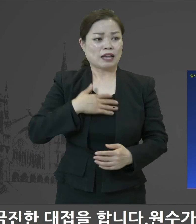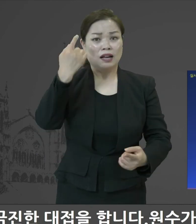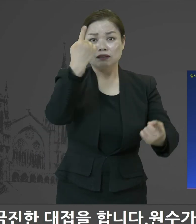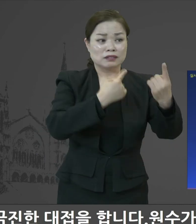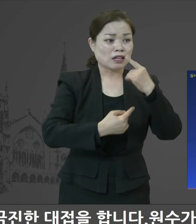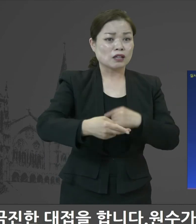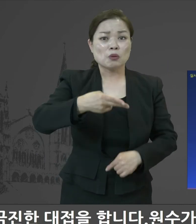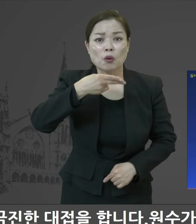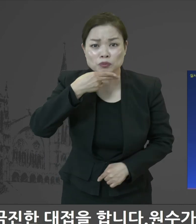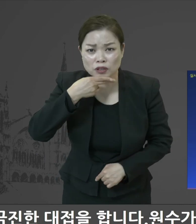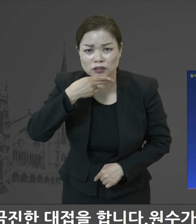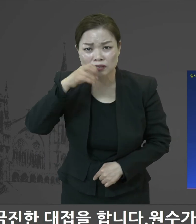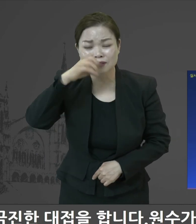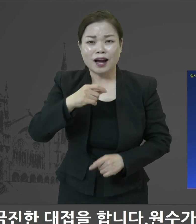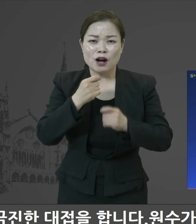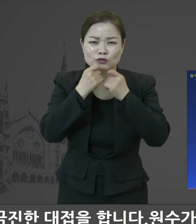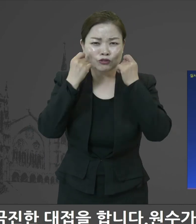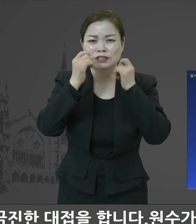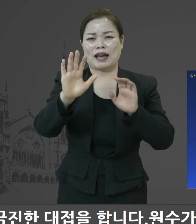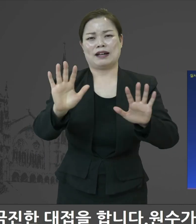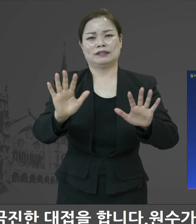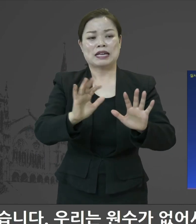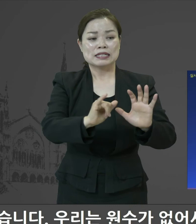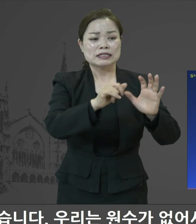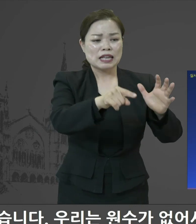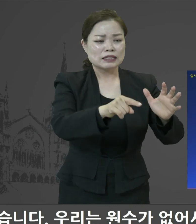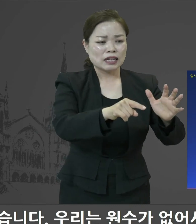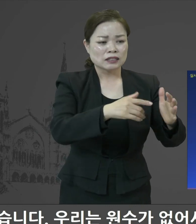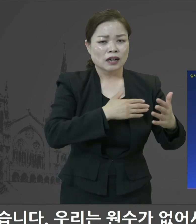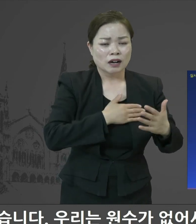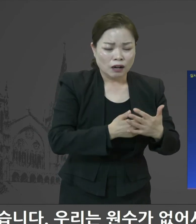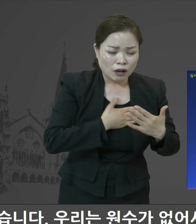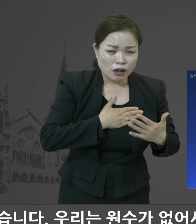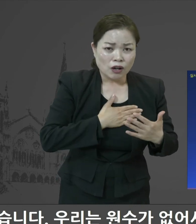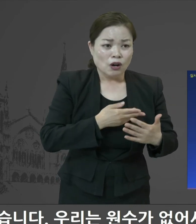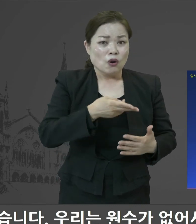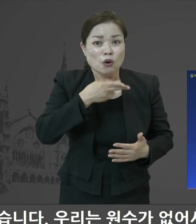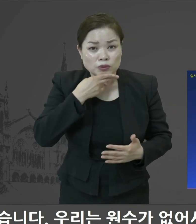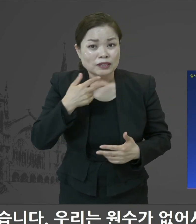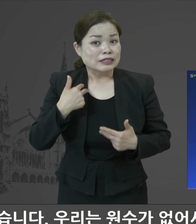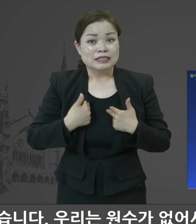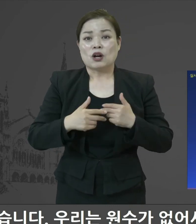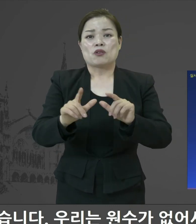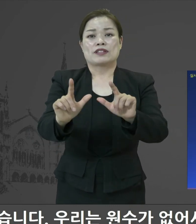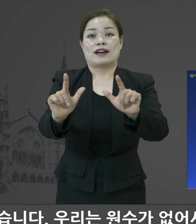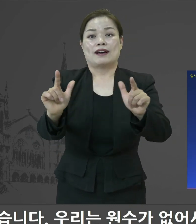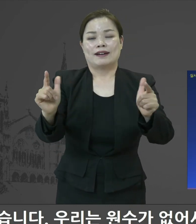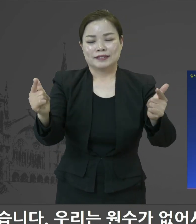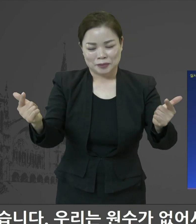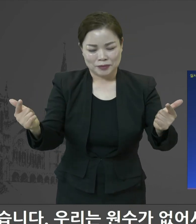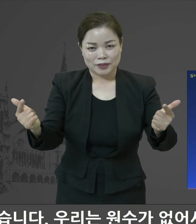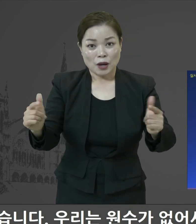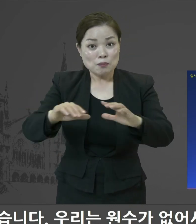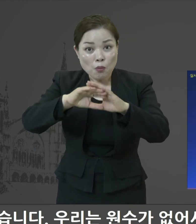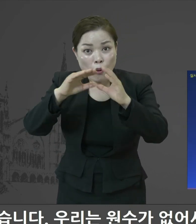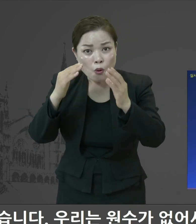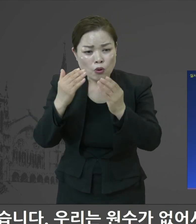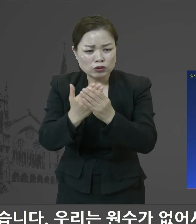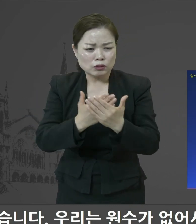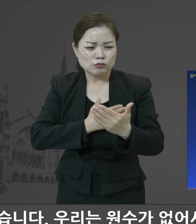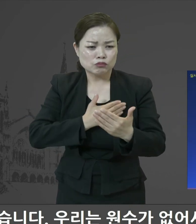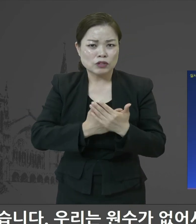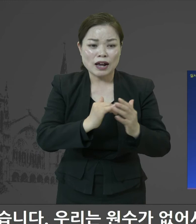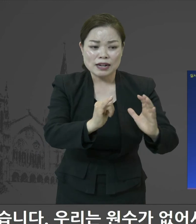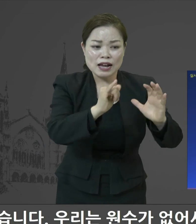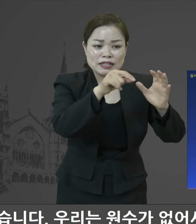사람이 없어서 그저 웃고 있는 것이 아닙니다. 세상살이에 불안 요소가 없어서 즐거워하는 것이 아닙니다. 모든 것이 불안한